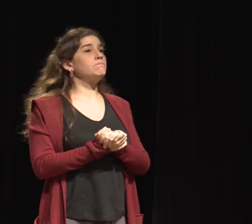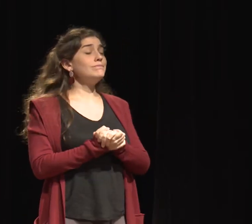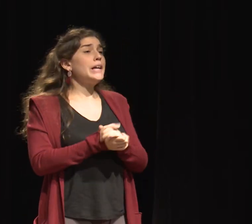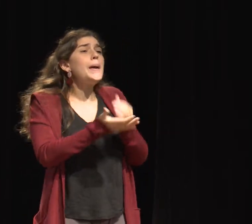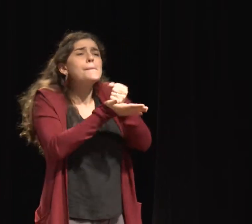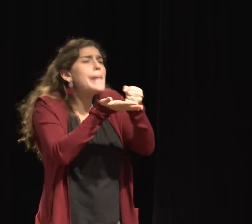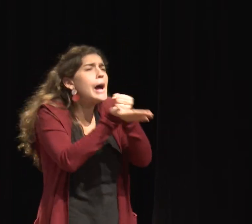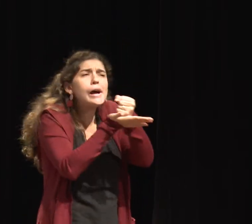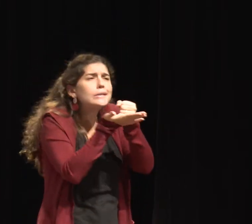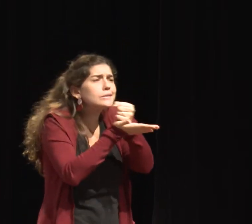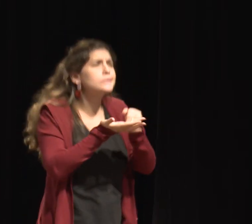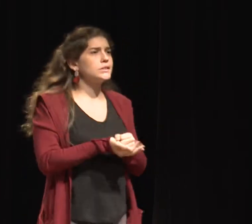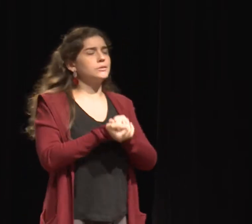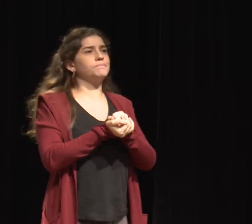do curso de Libras é muito básico.